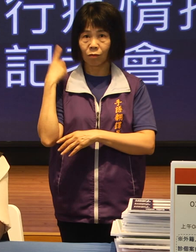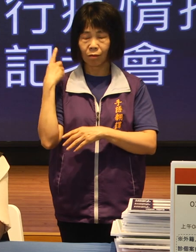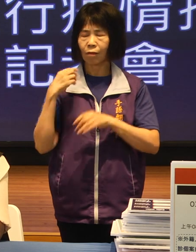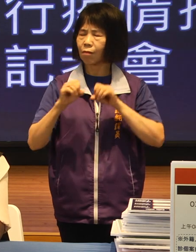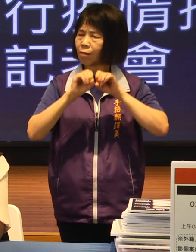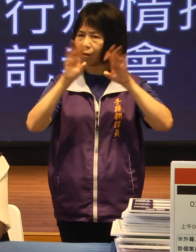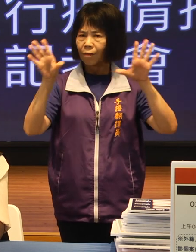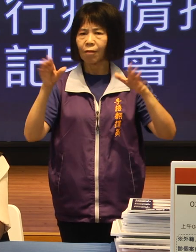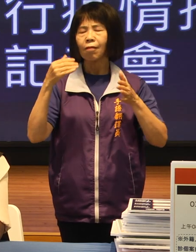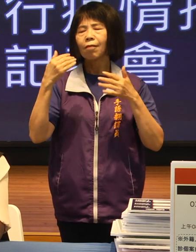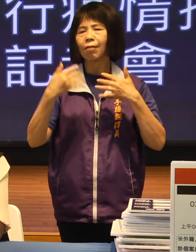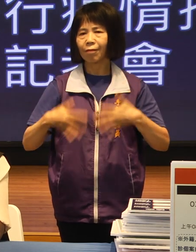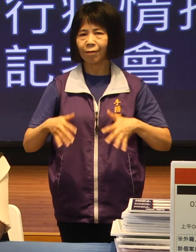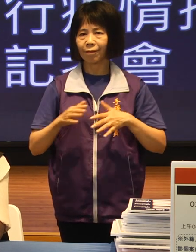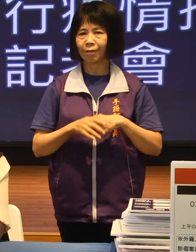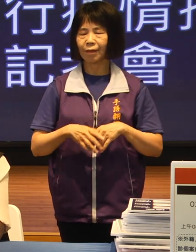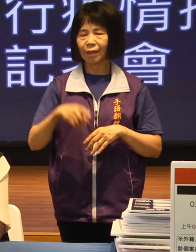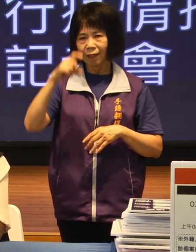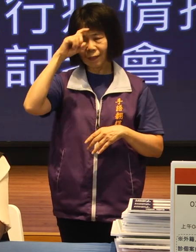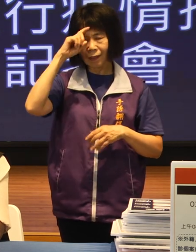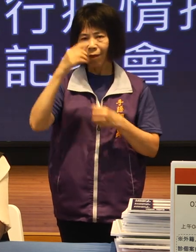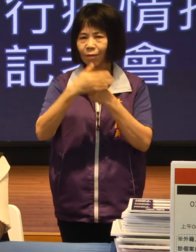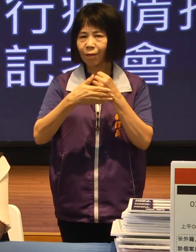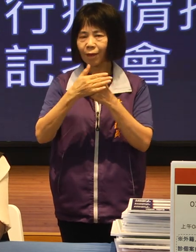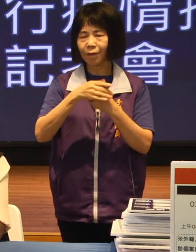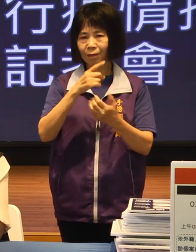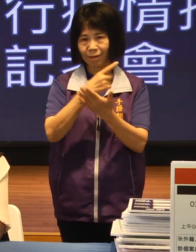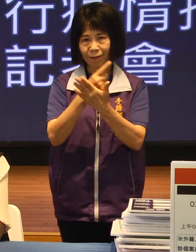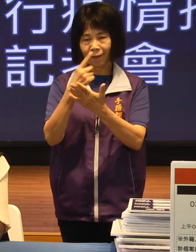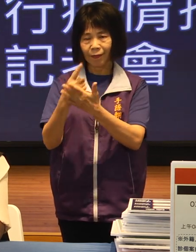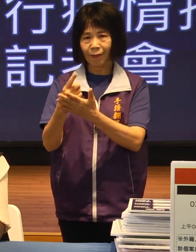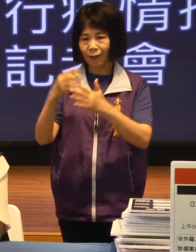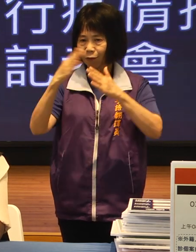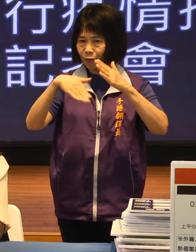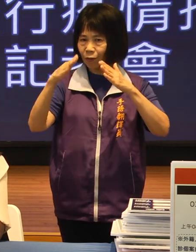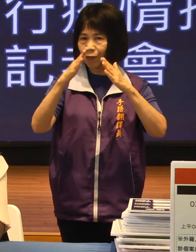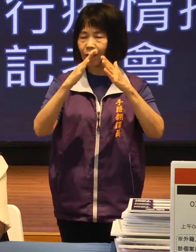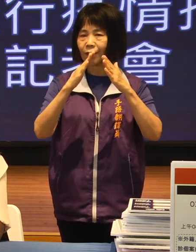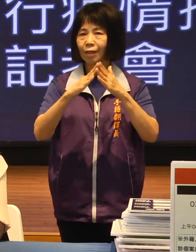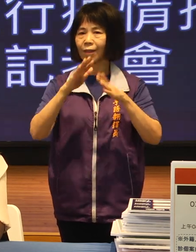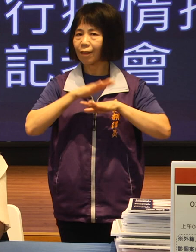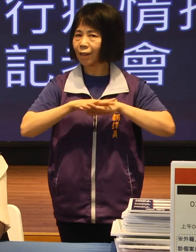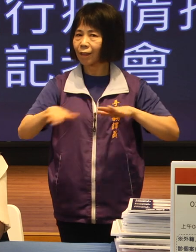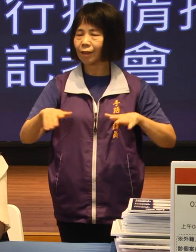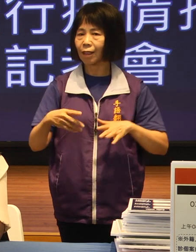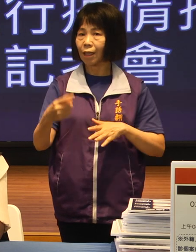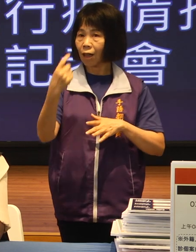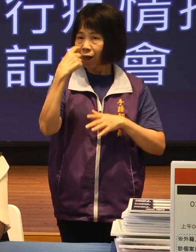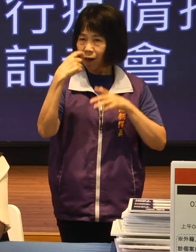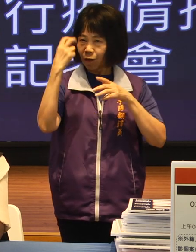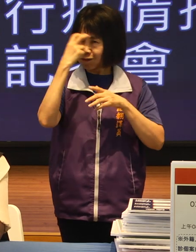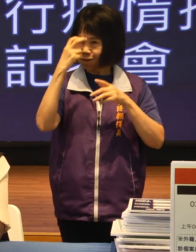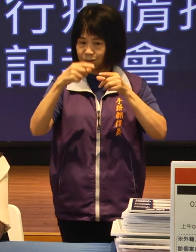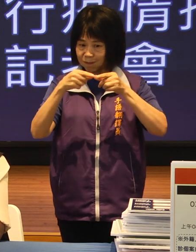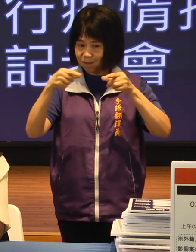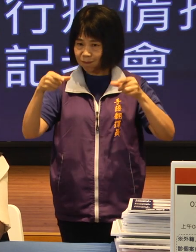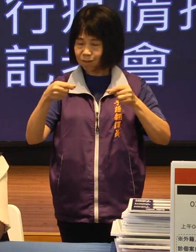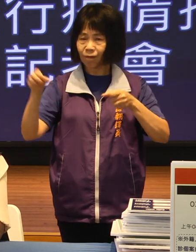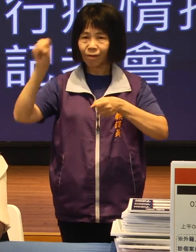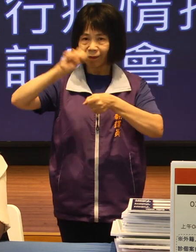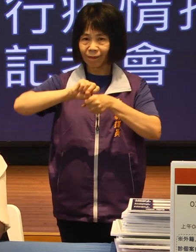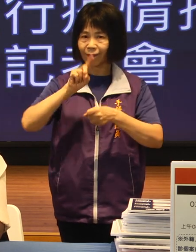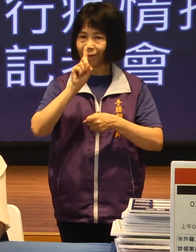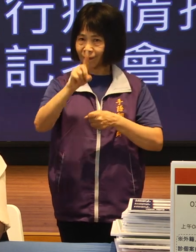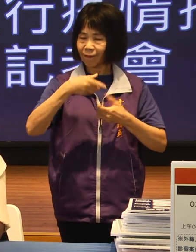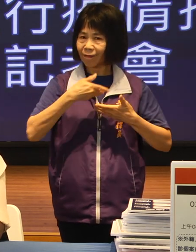有跟各位乡亲报告，为了维护我们整个的一个校园安全，所以快筛试剂的部分会增加